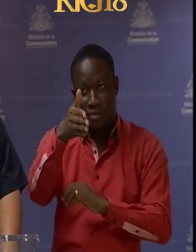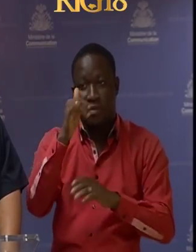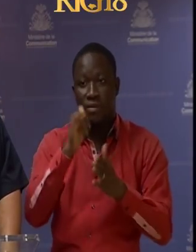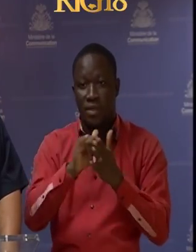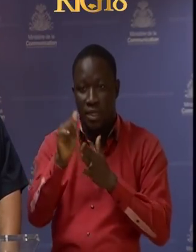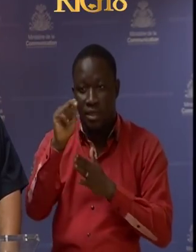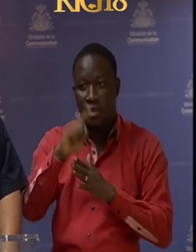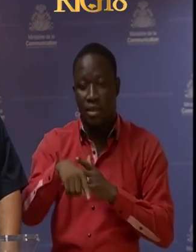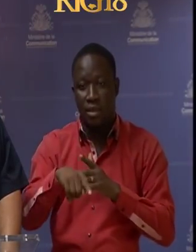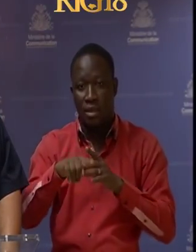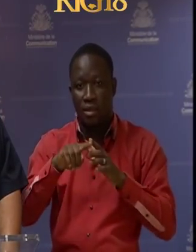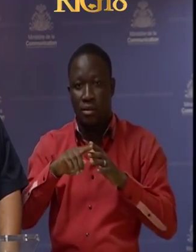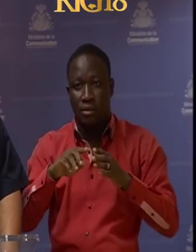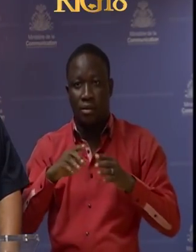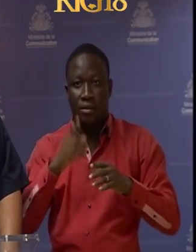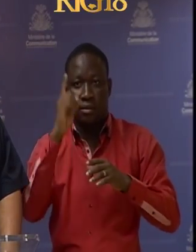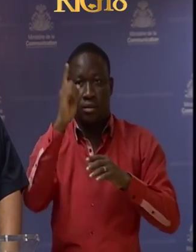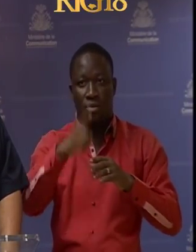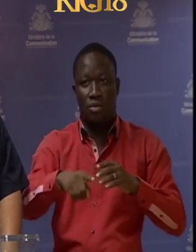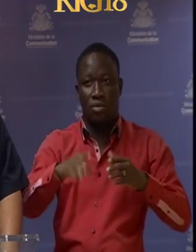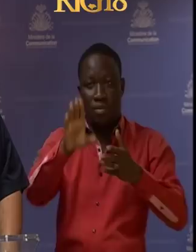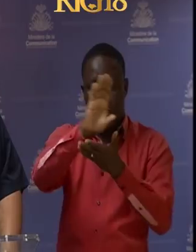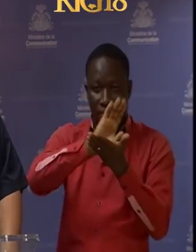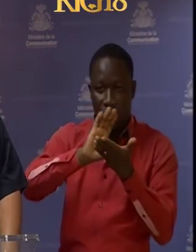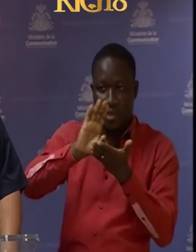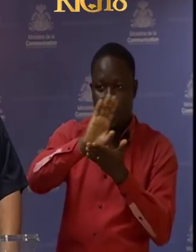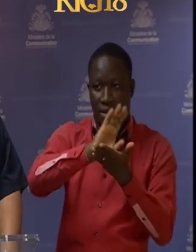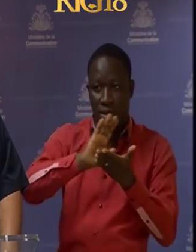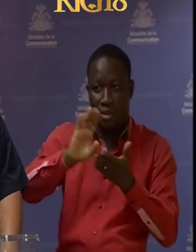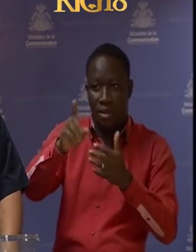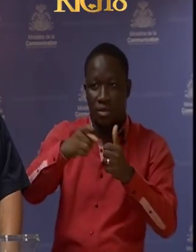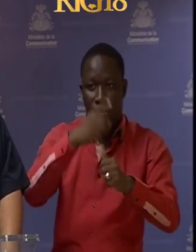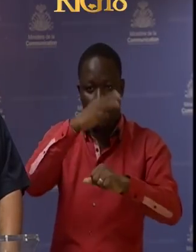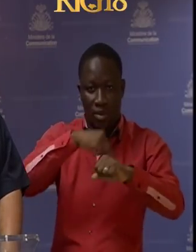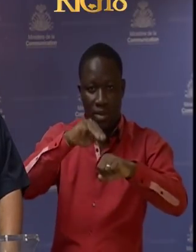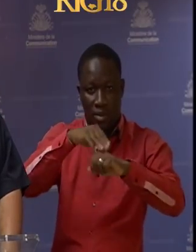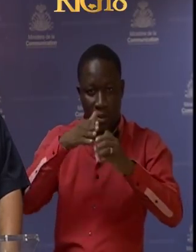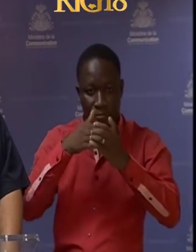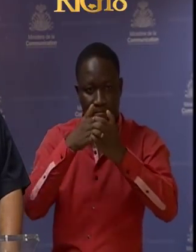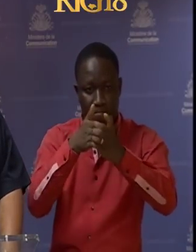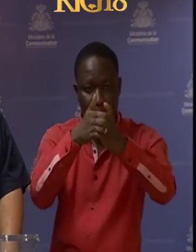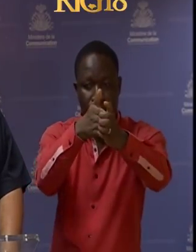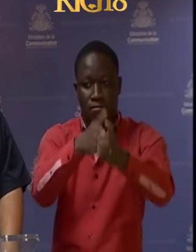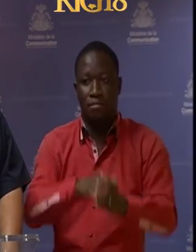c'est là command center aye, sous bien sûr obédience Premier ministre pays.